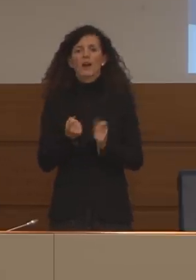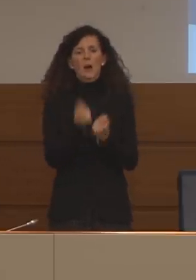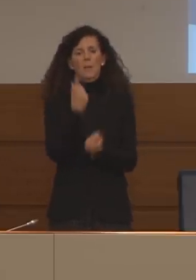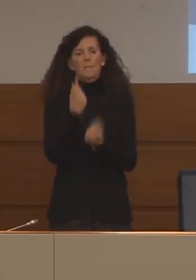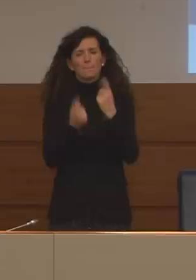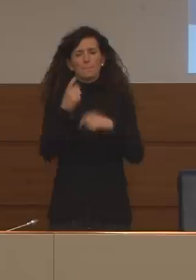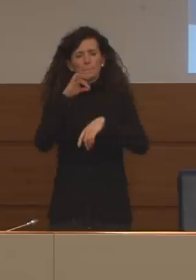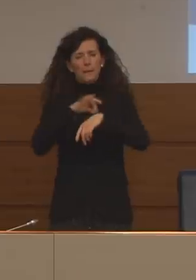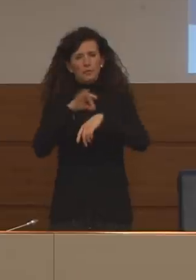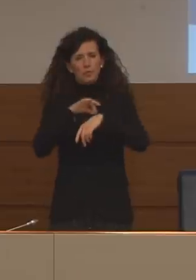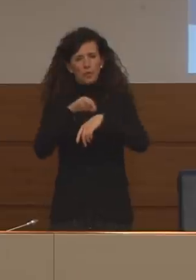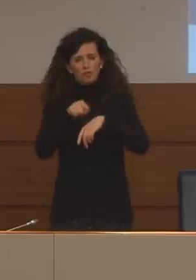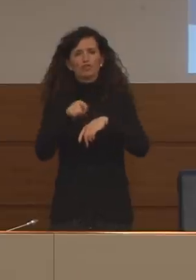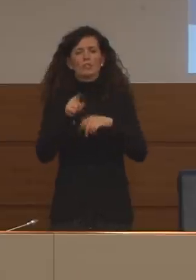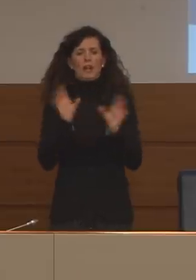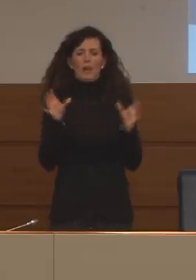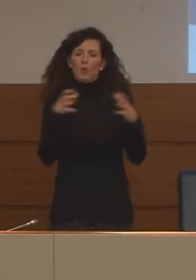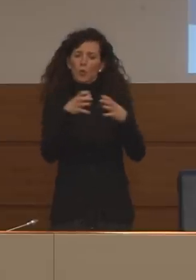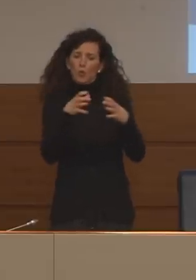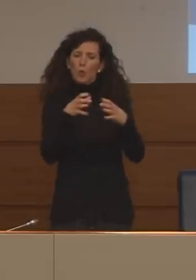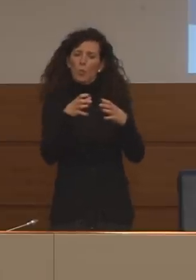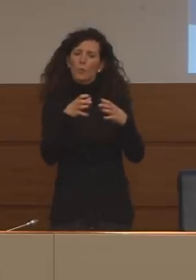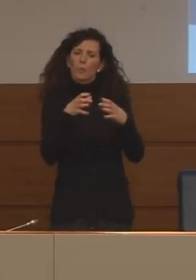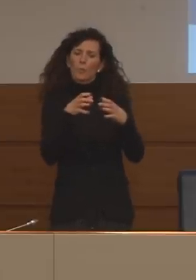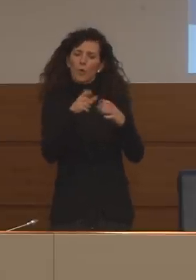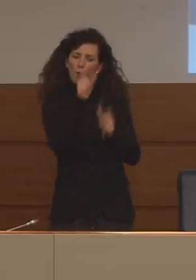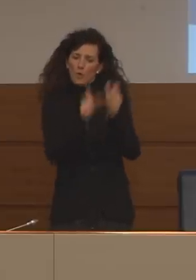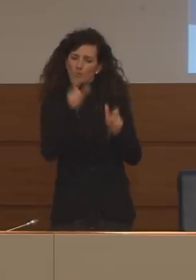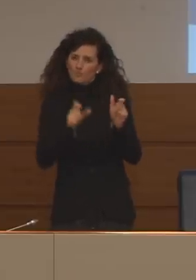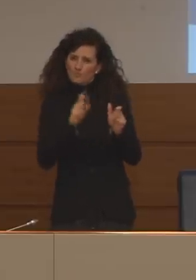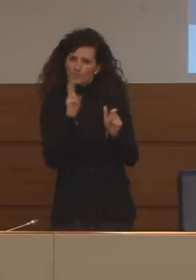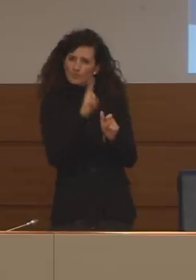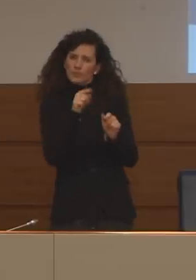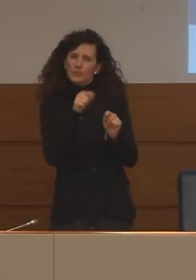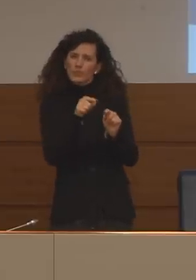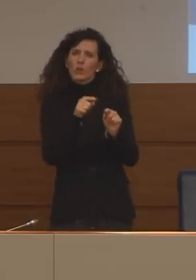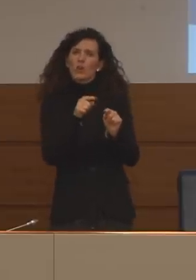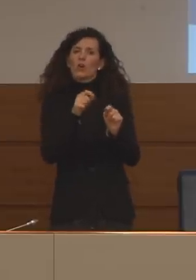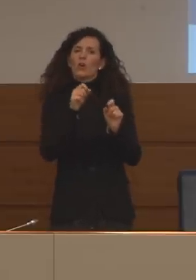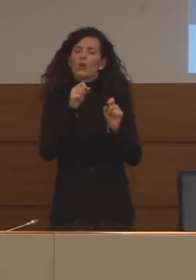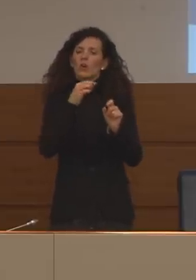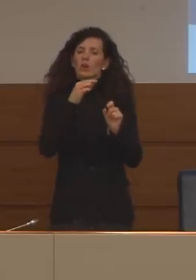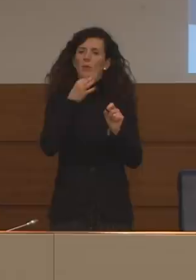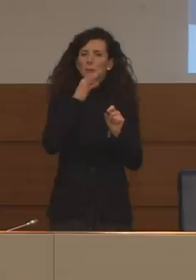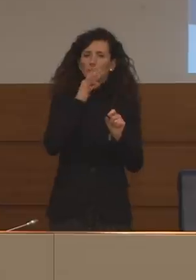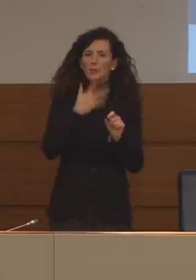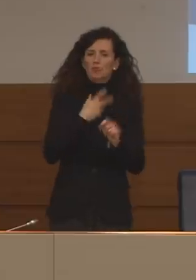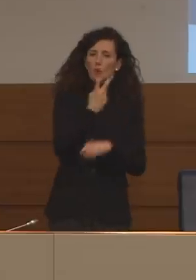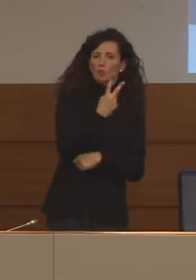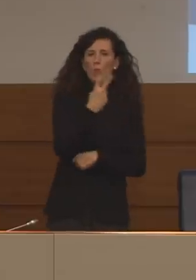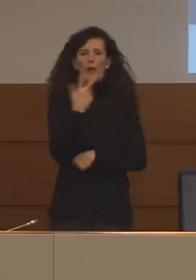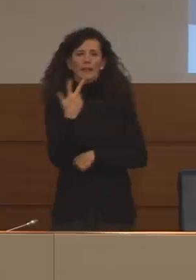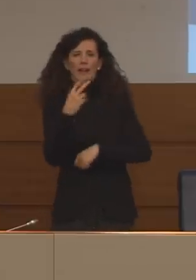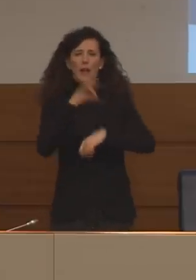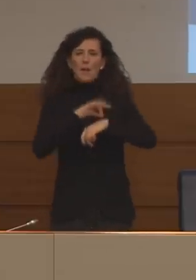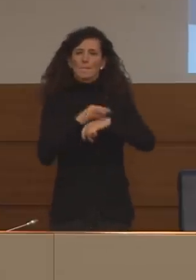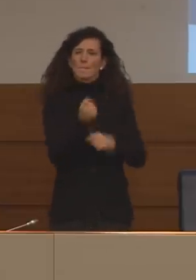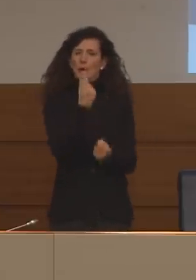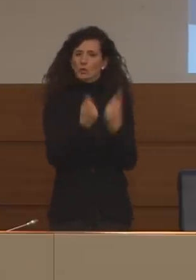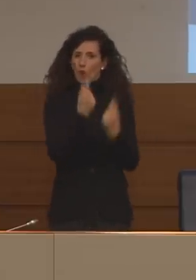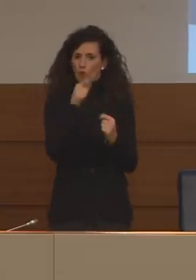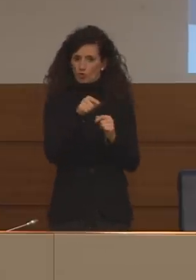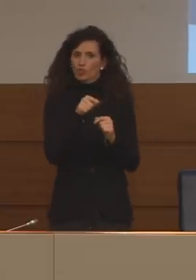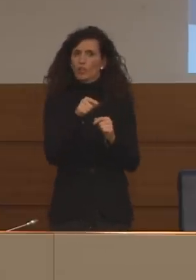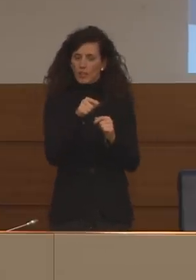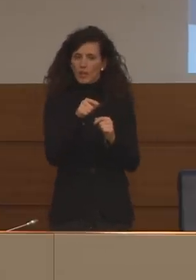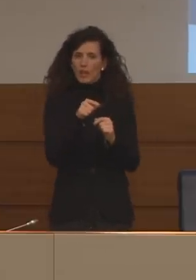frequentate goria e più frequenti sono persone che hanno due o tre o più ancora patologie tre o più patologie